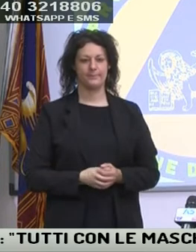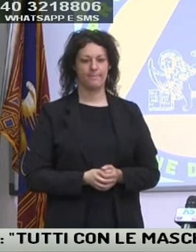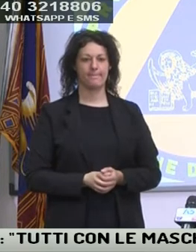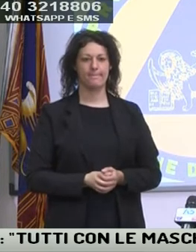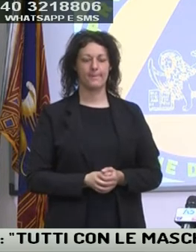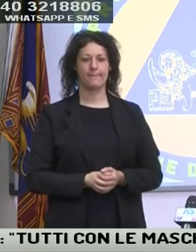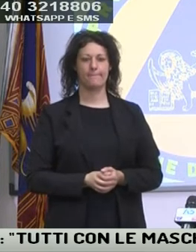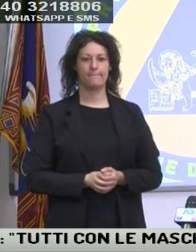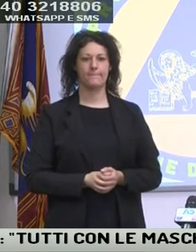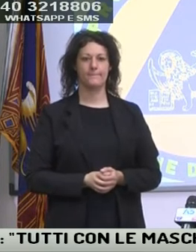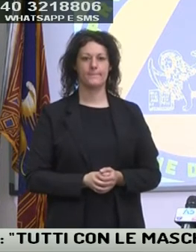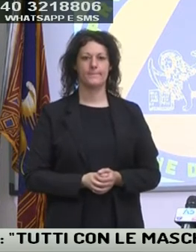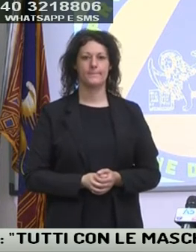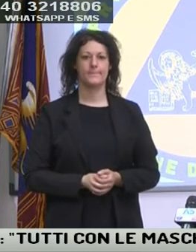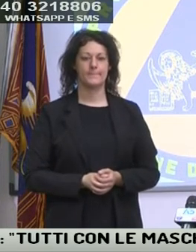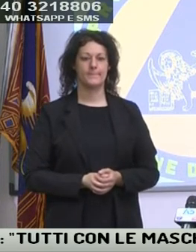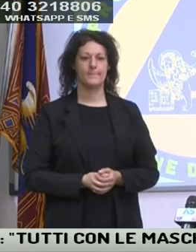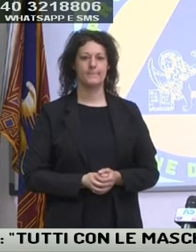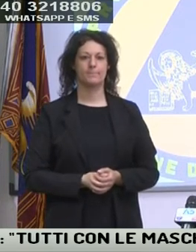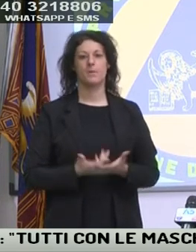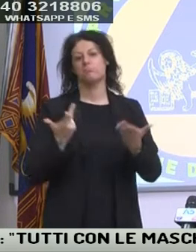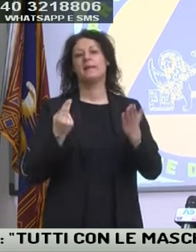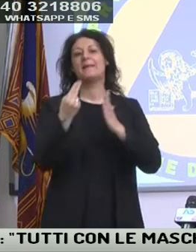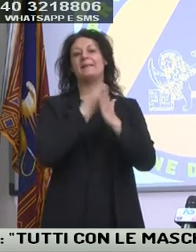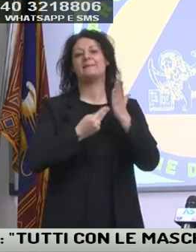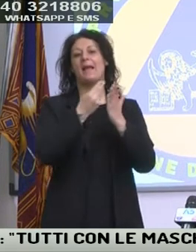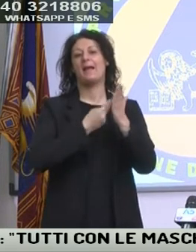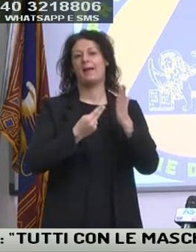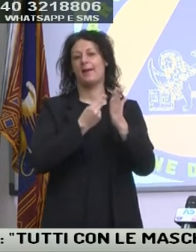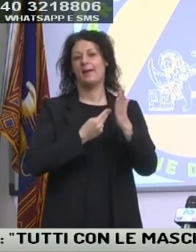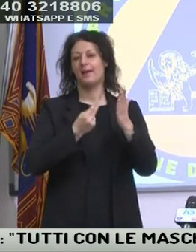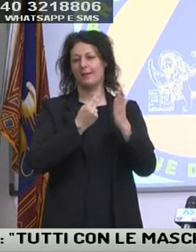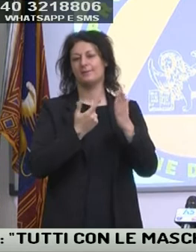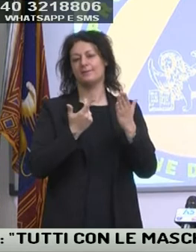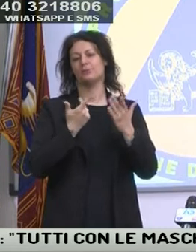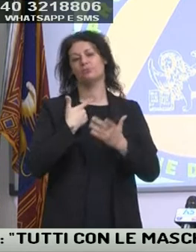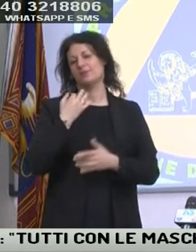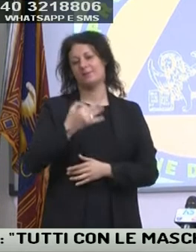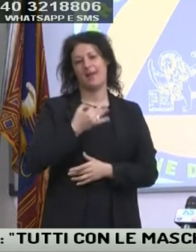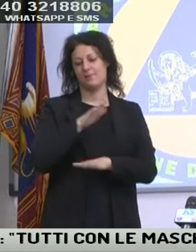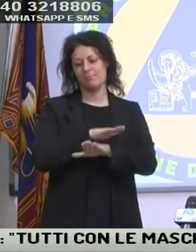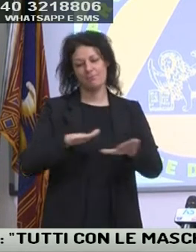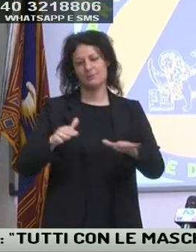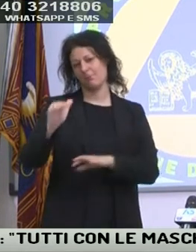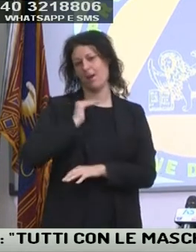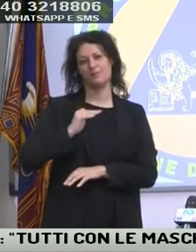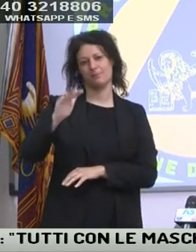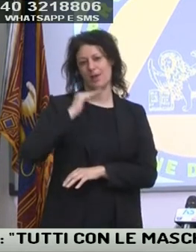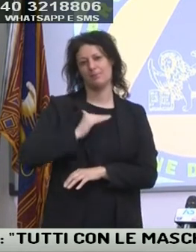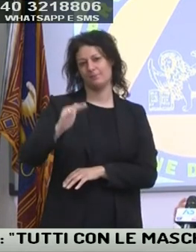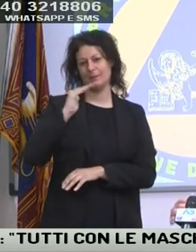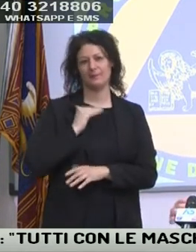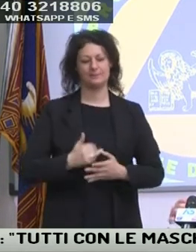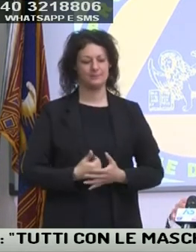Per quanto riguarda poi i disegni, insomma, abbiamo sempre dei bimbi che ci scrivono, ci mandano disegni.